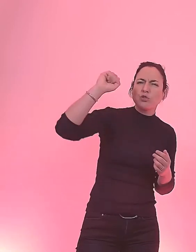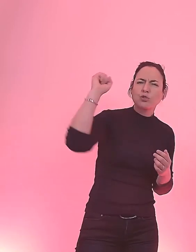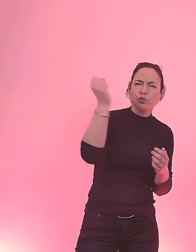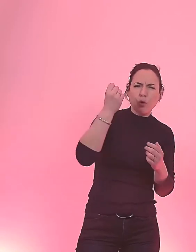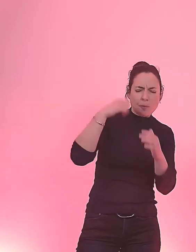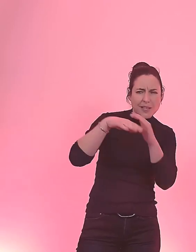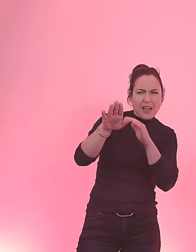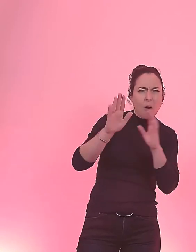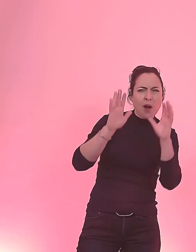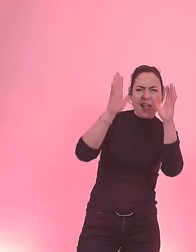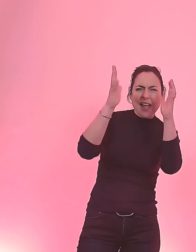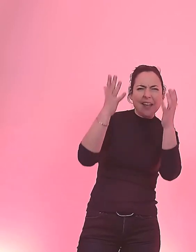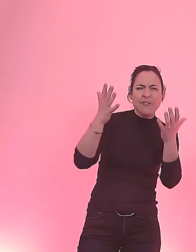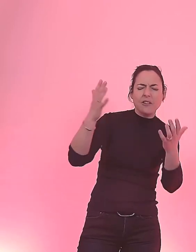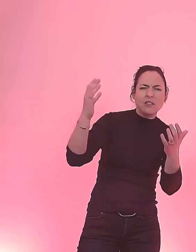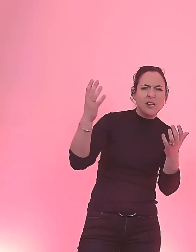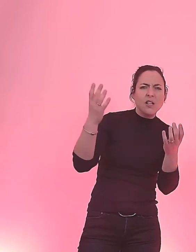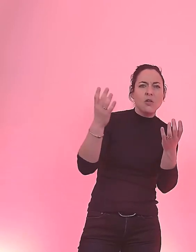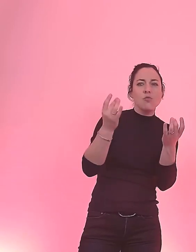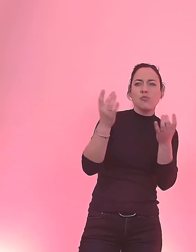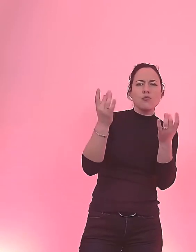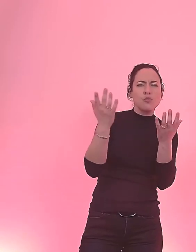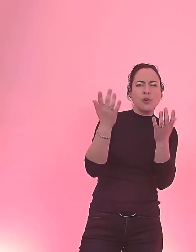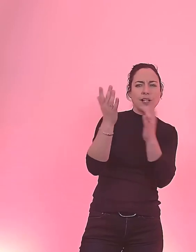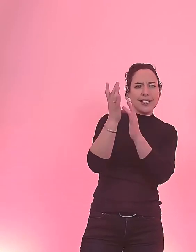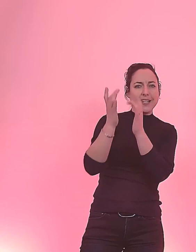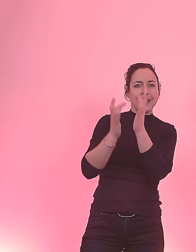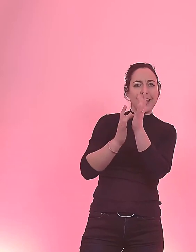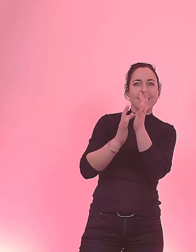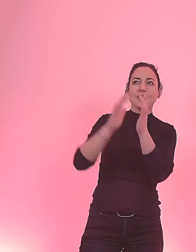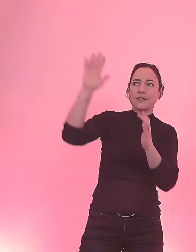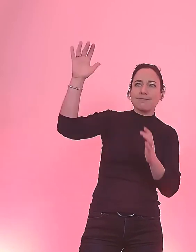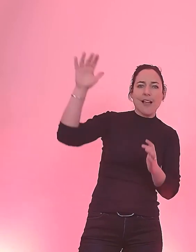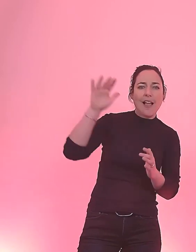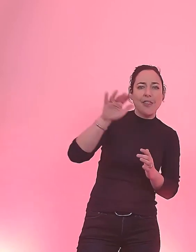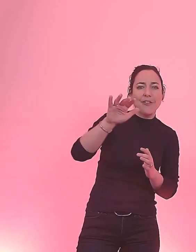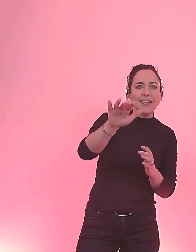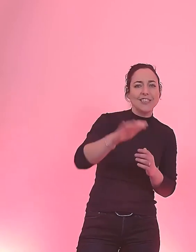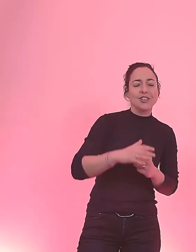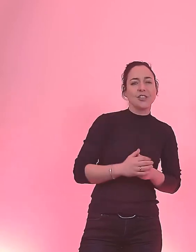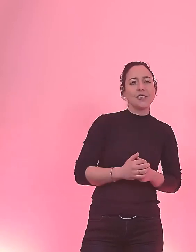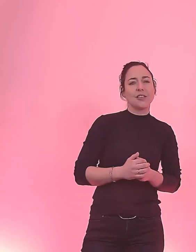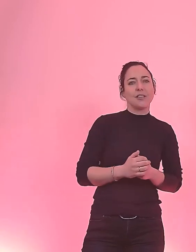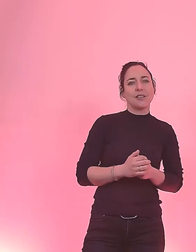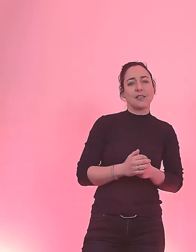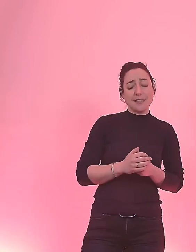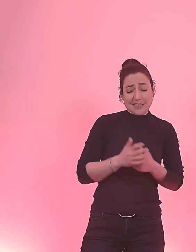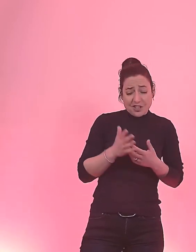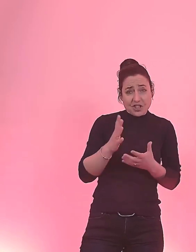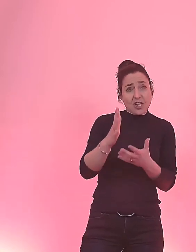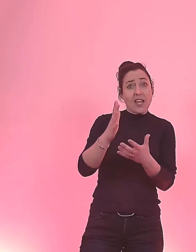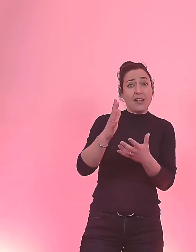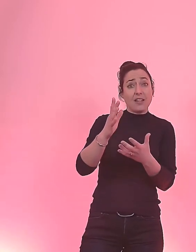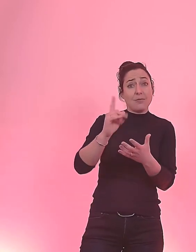gebruikt en hoe is jezus daarin aanwezig geweest zingen moet je leren en dat kun je leren van mensen